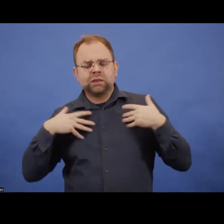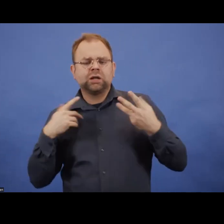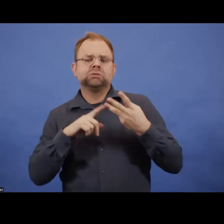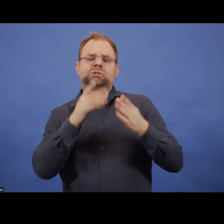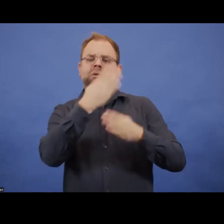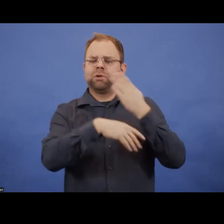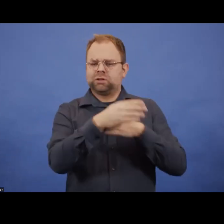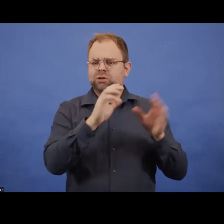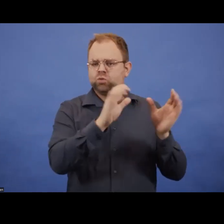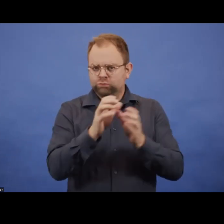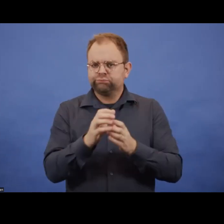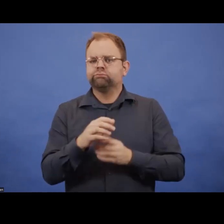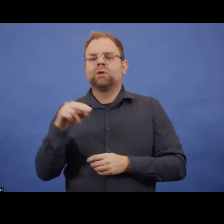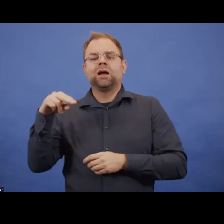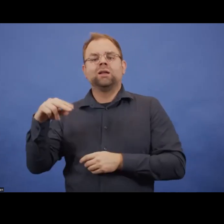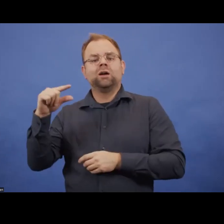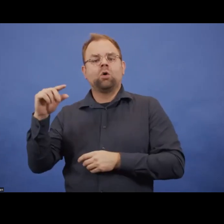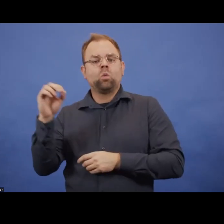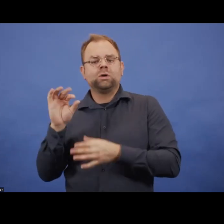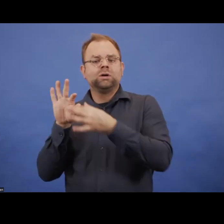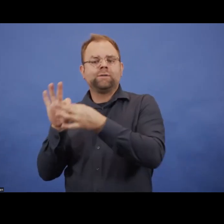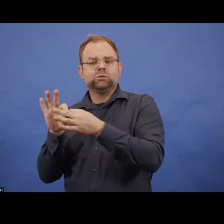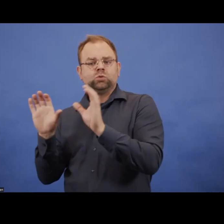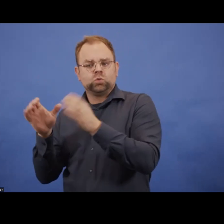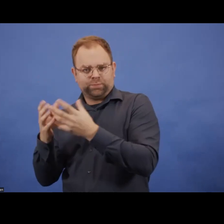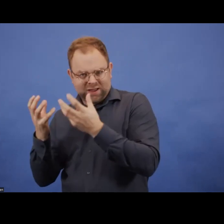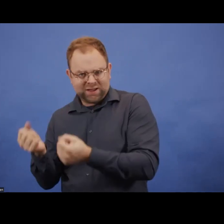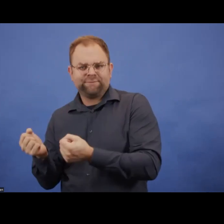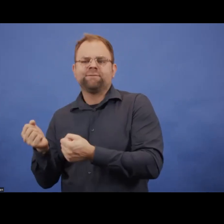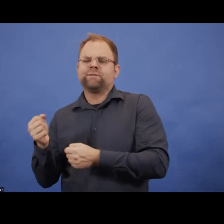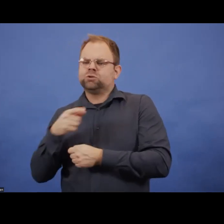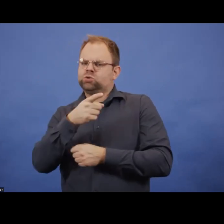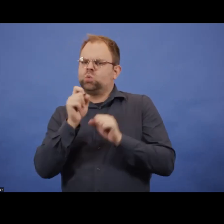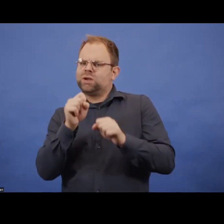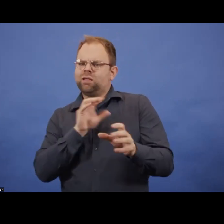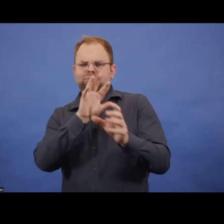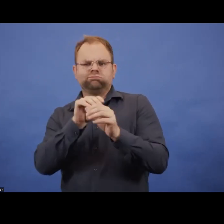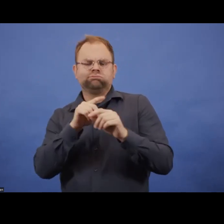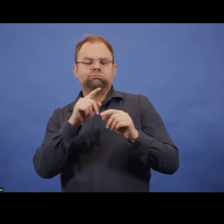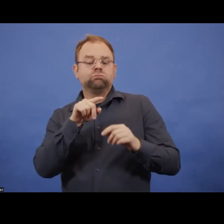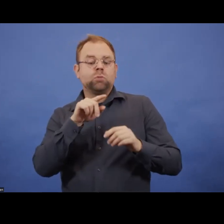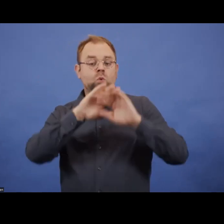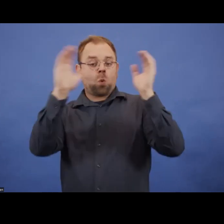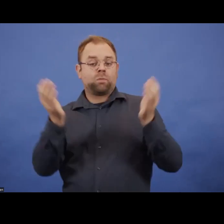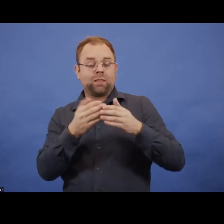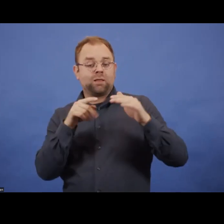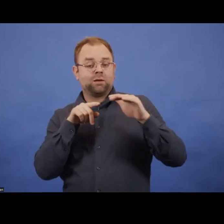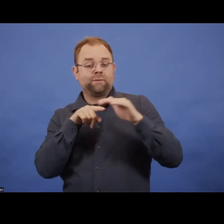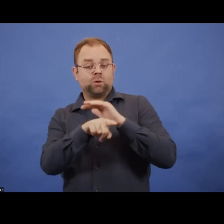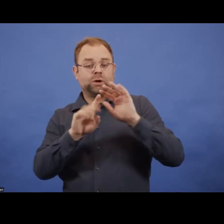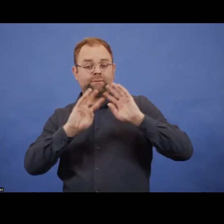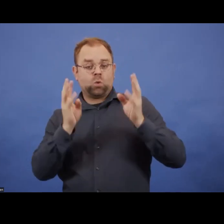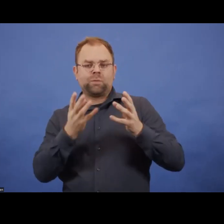Lo que nosotros estamos haciendo para el Foro Global. Y si